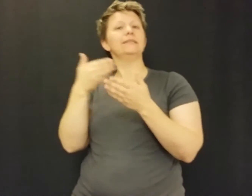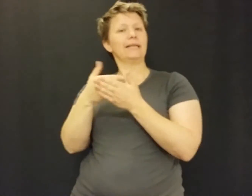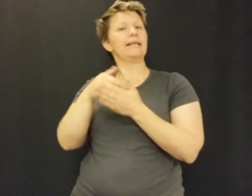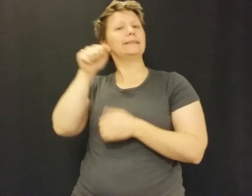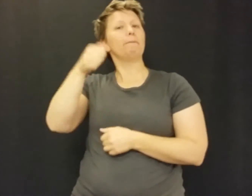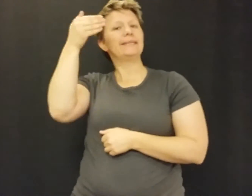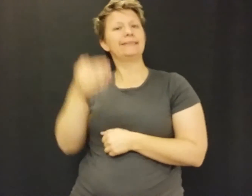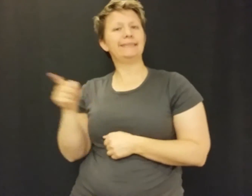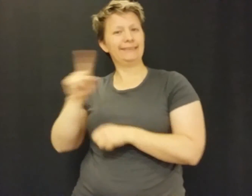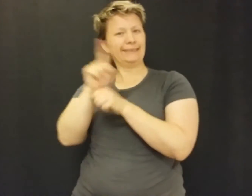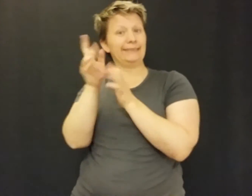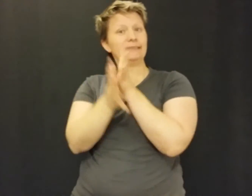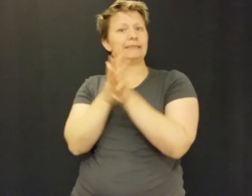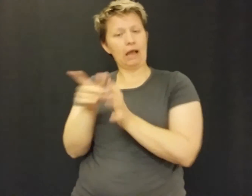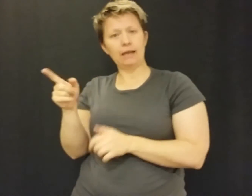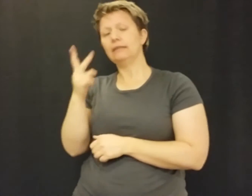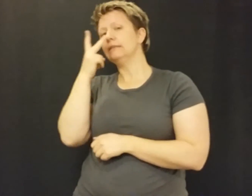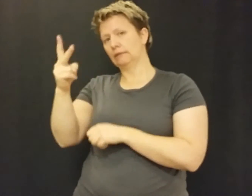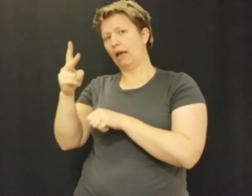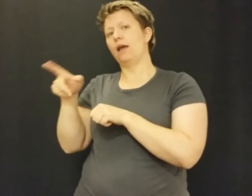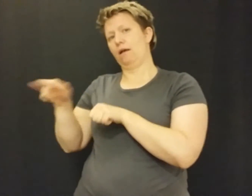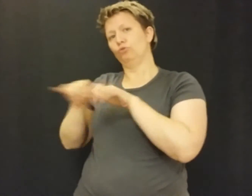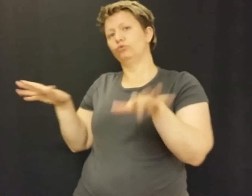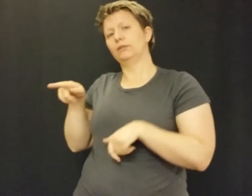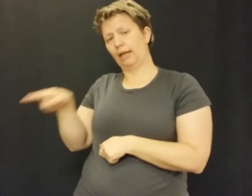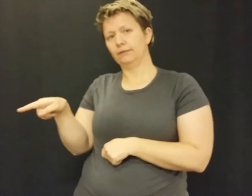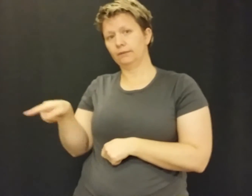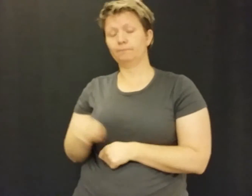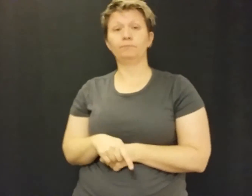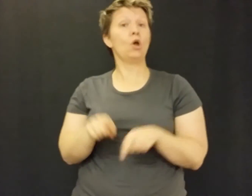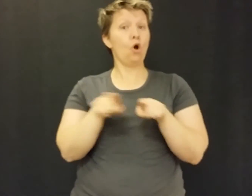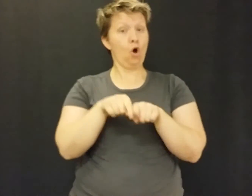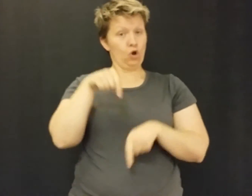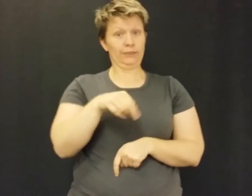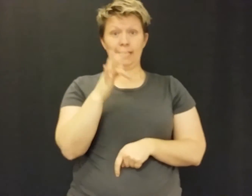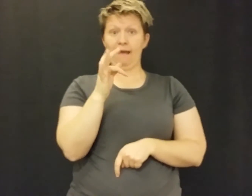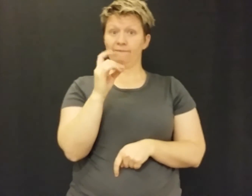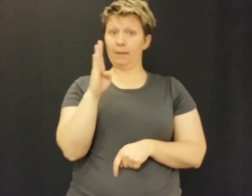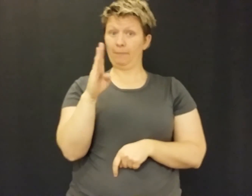Du kan læse en tekstversion af indslaget her på FDDB's hjemmeside.